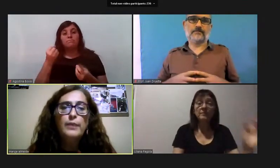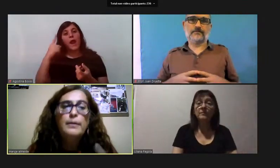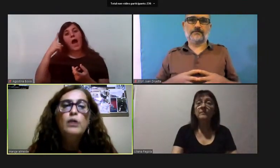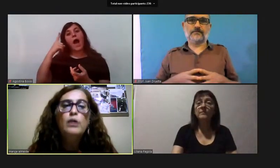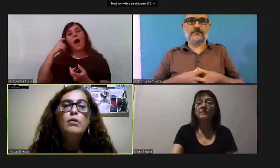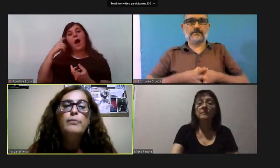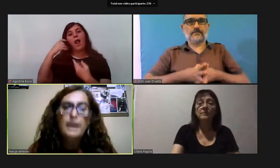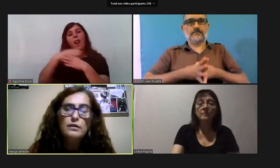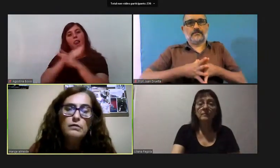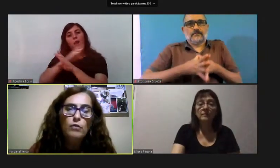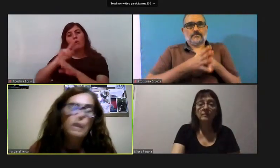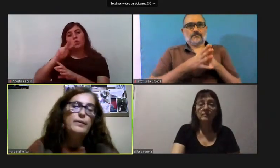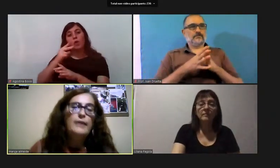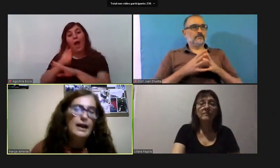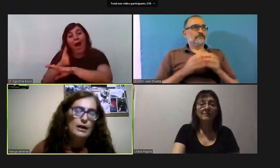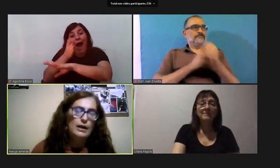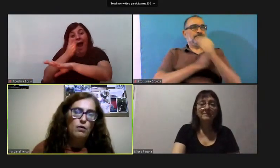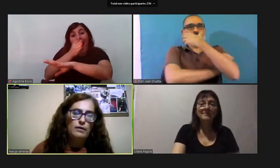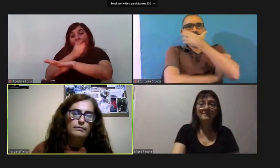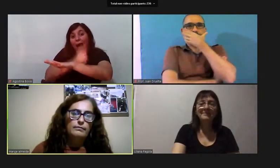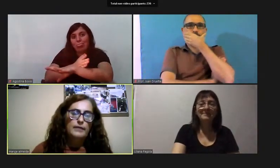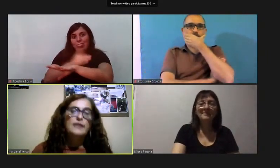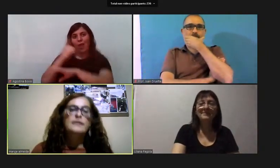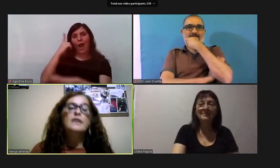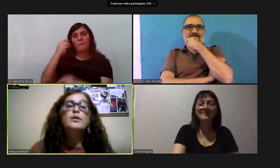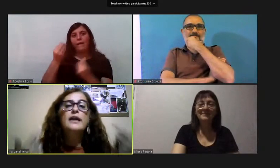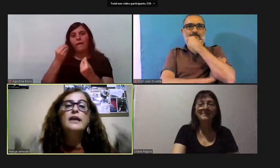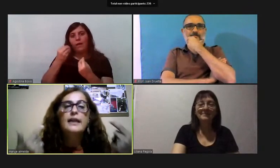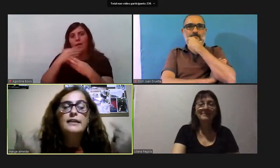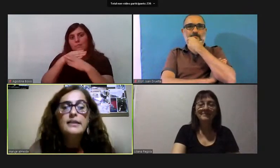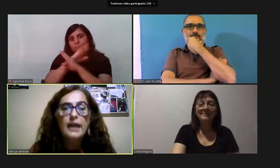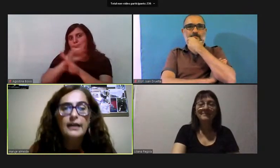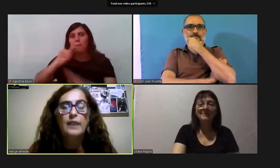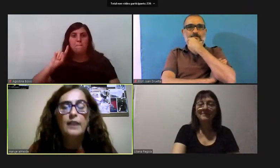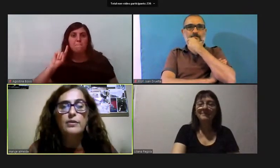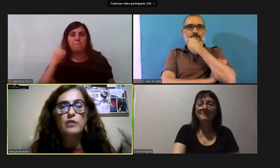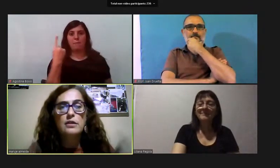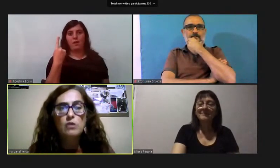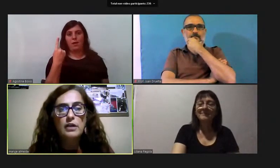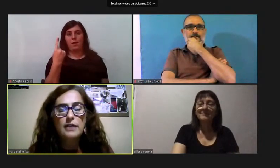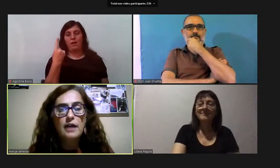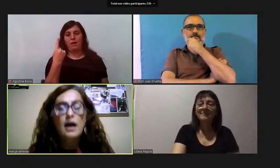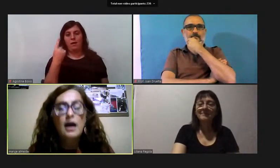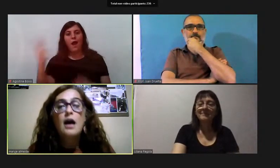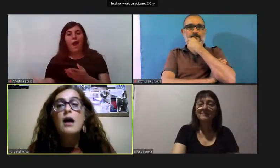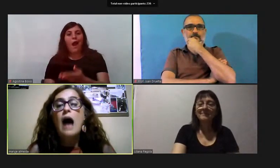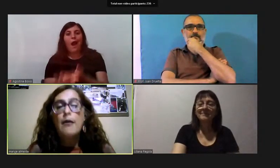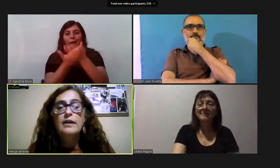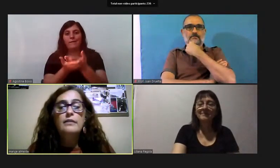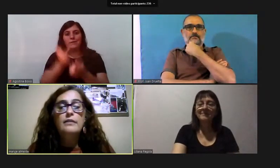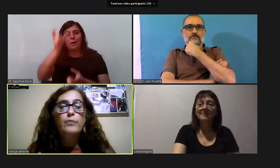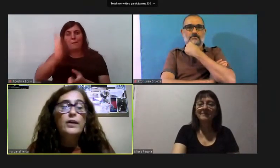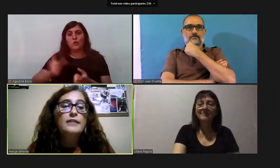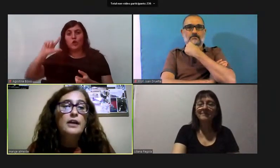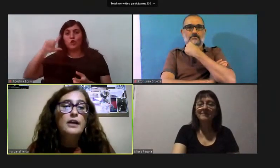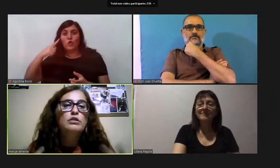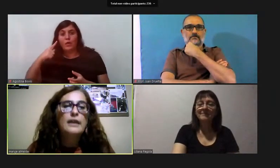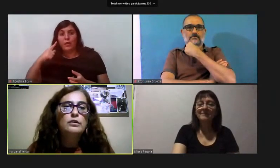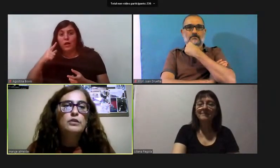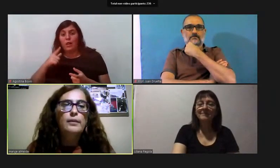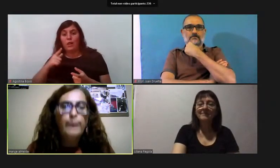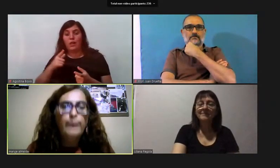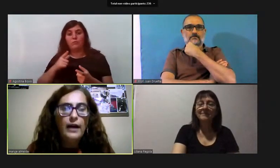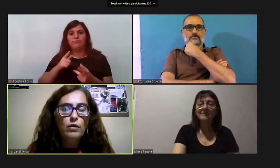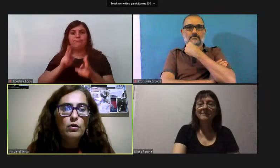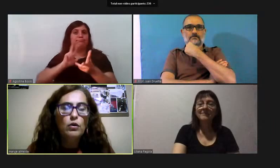saber primero bien una primera lengua. Es decir, tenemos que garantizar que las personas sordas puedan tener